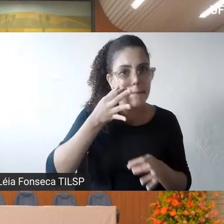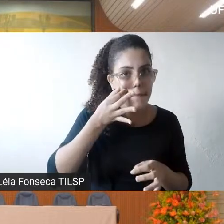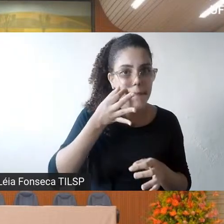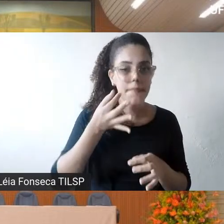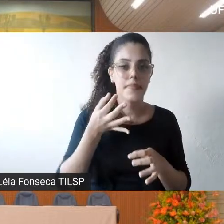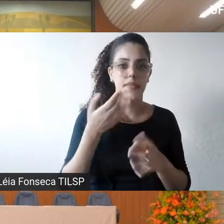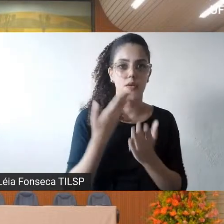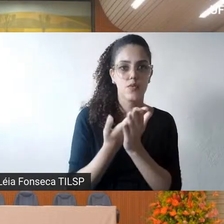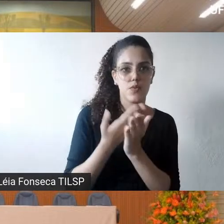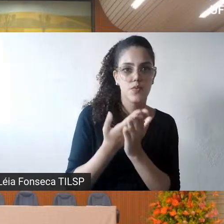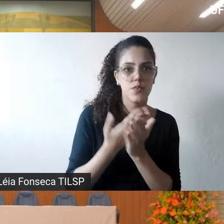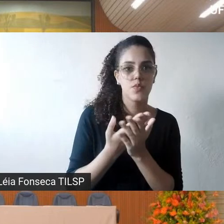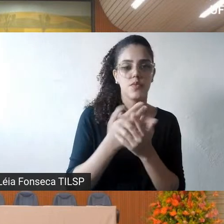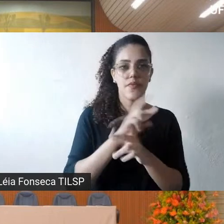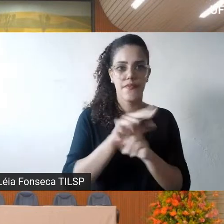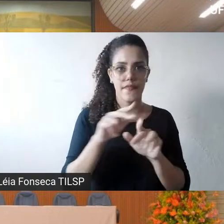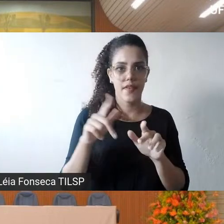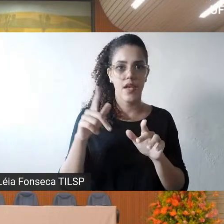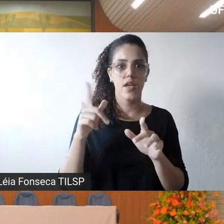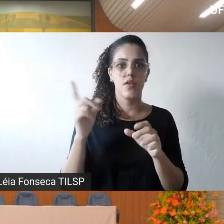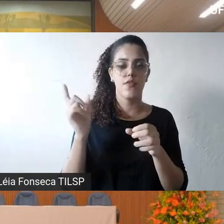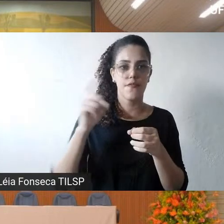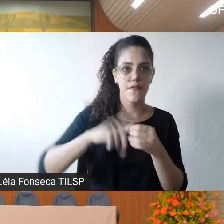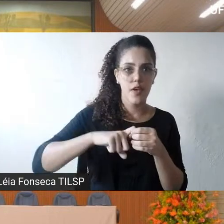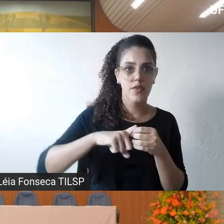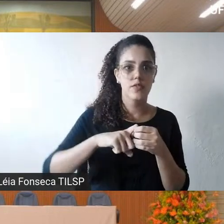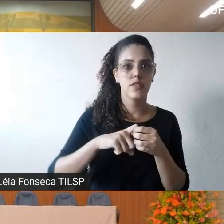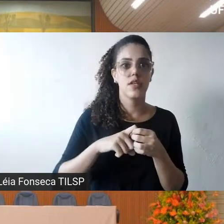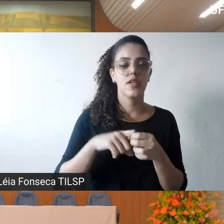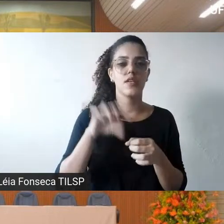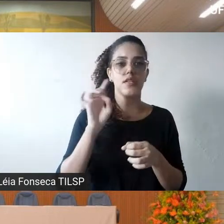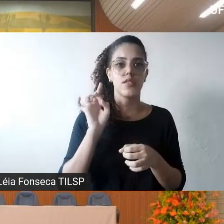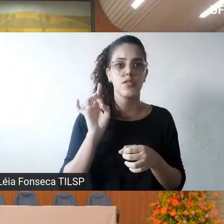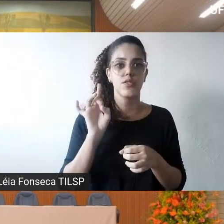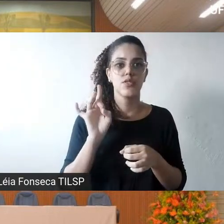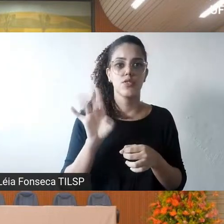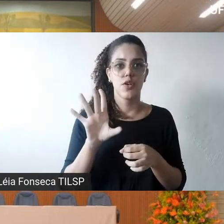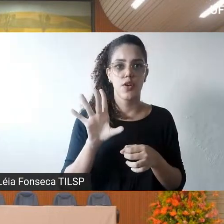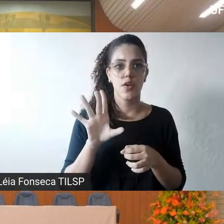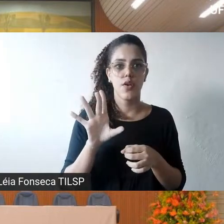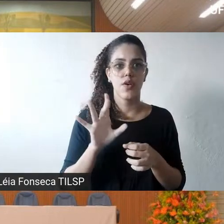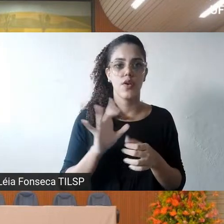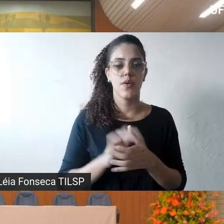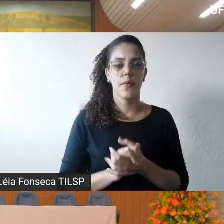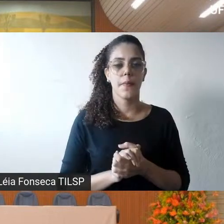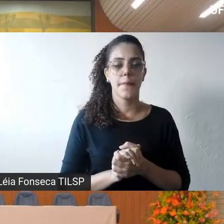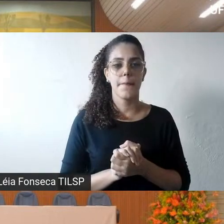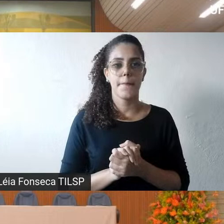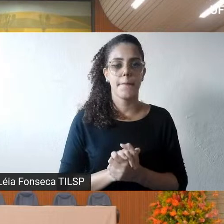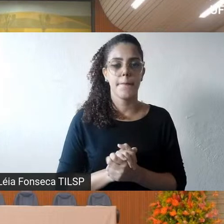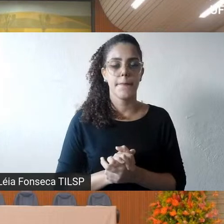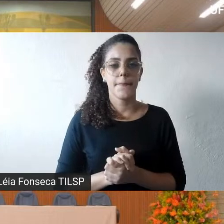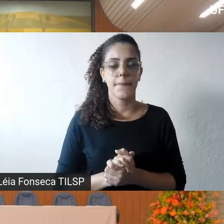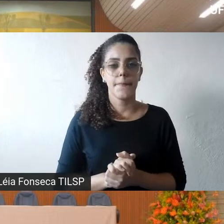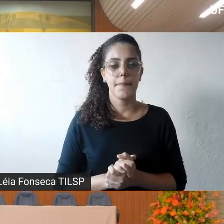responsável através dos seus três conselhos. De forma responsável. Nós só vamos voltar às atividades presenciais